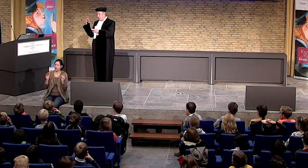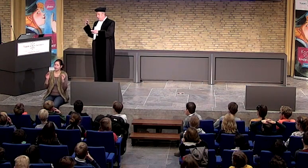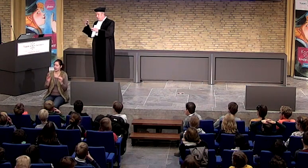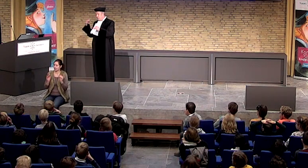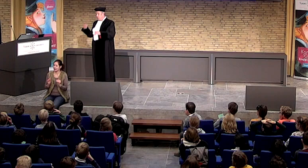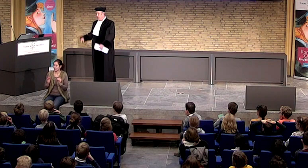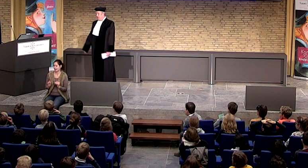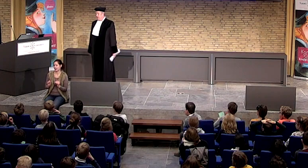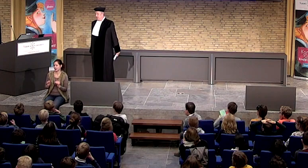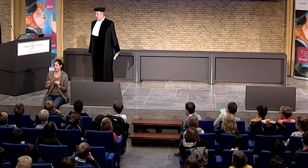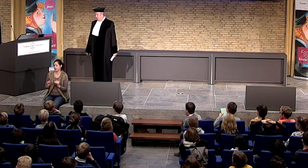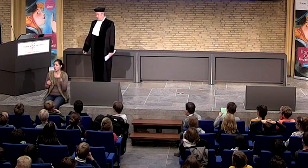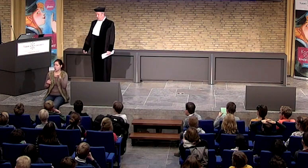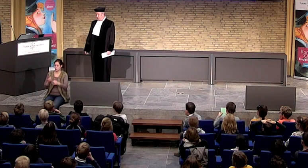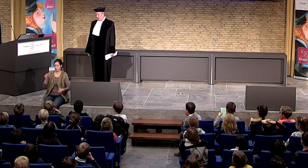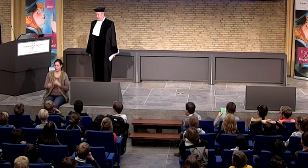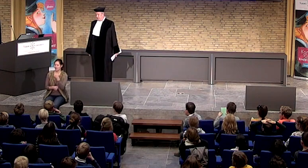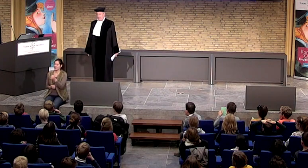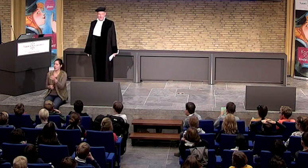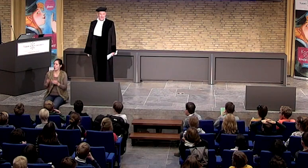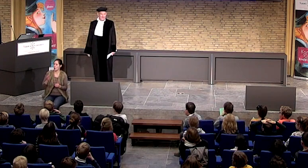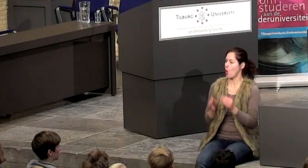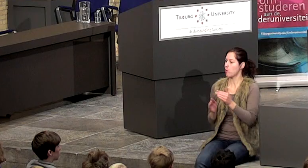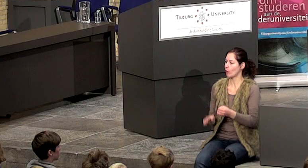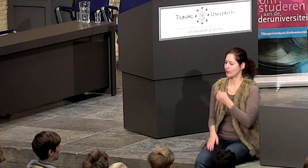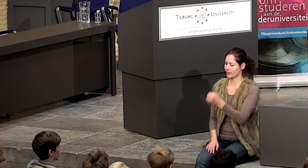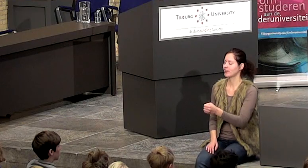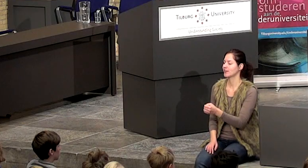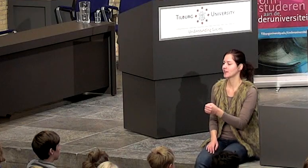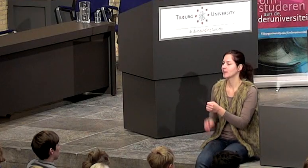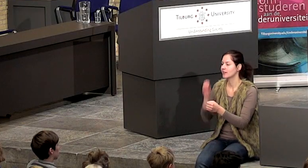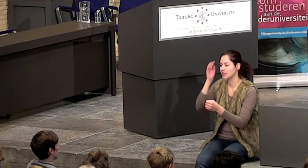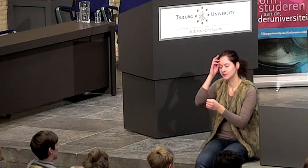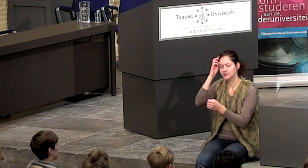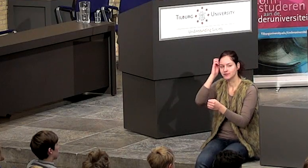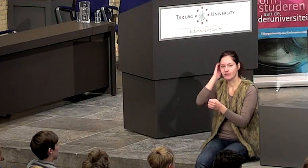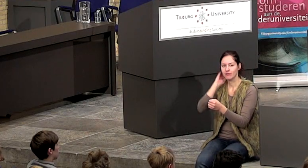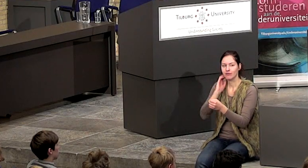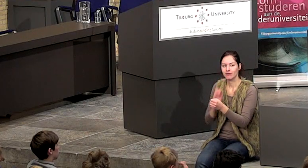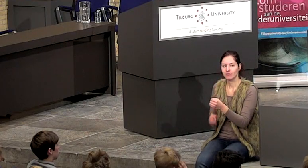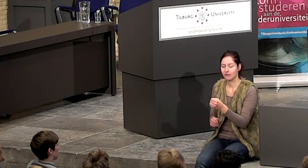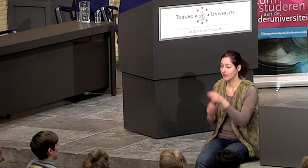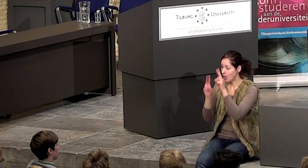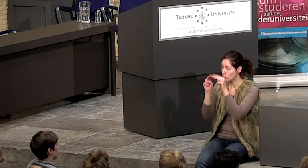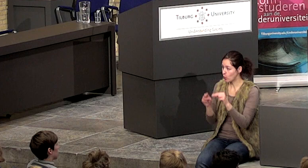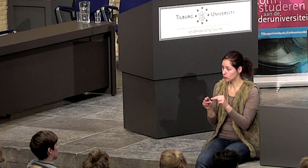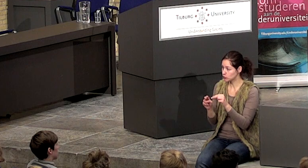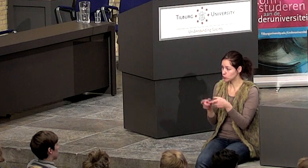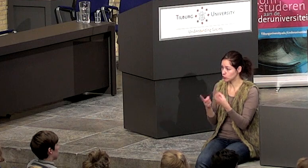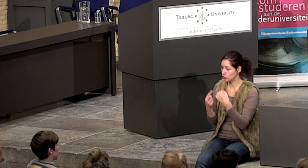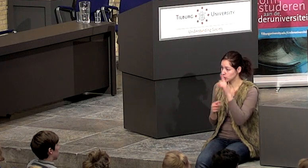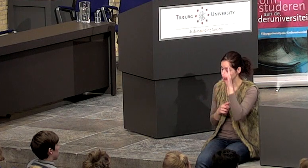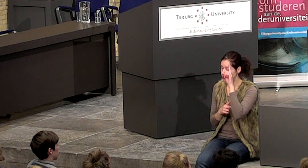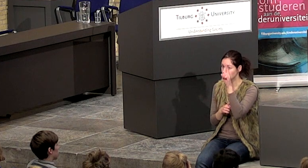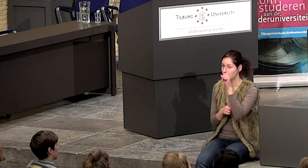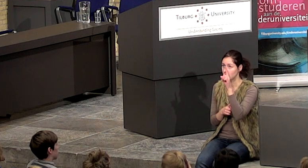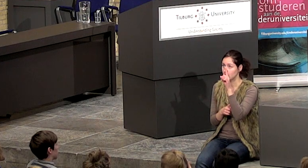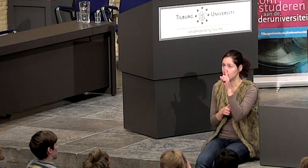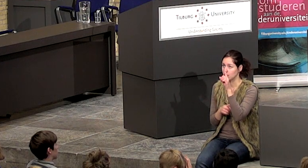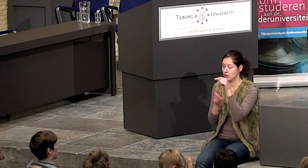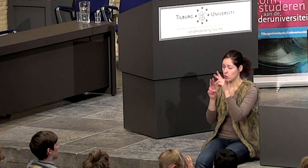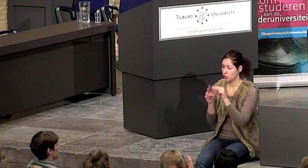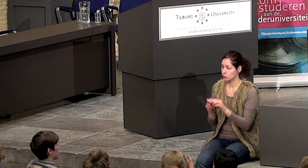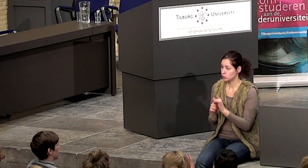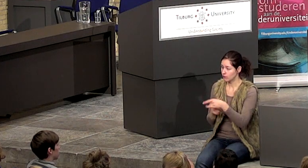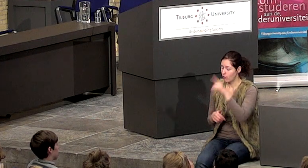zetten we nu dit soort robotjes voor in. En wat we uit onderzoek weten, want hier wordt veel onderzoek naar gedaan, wat we uit onderzoek weten